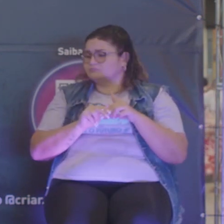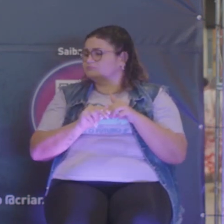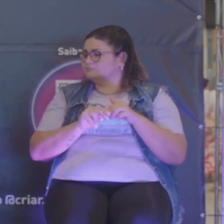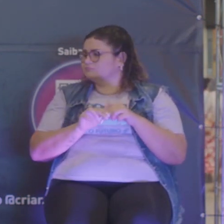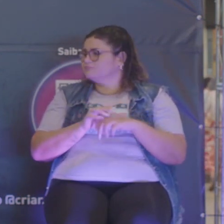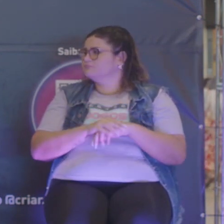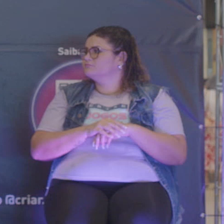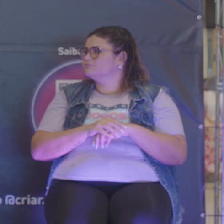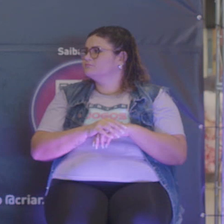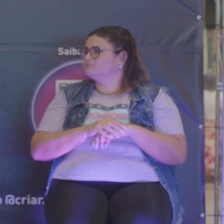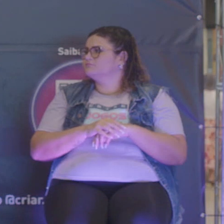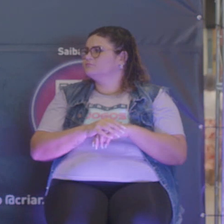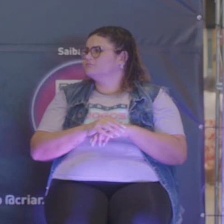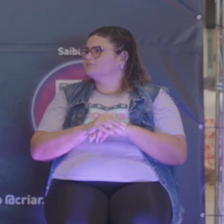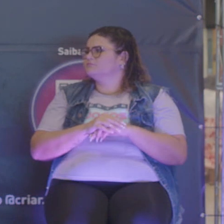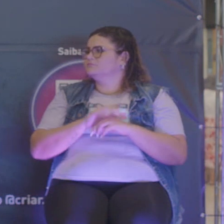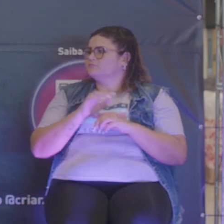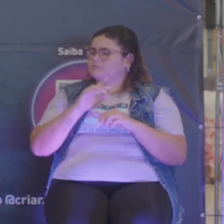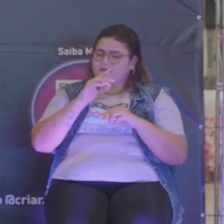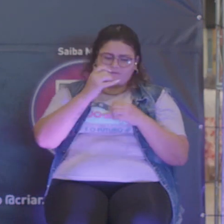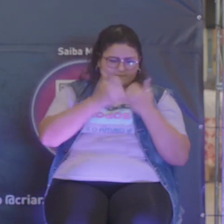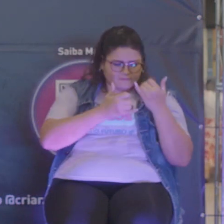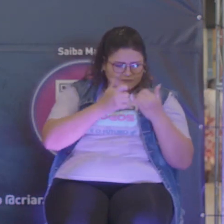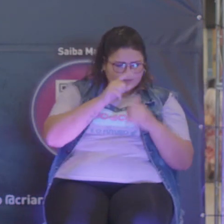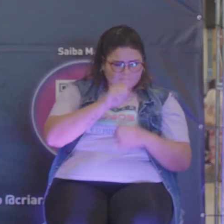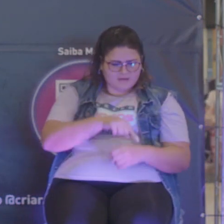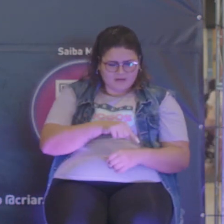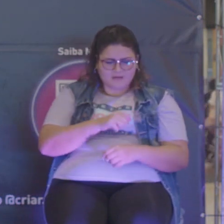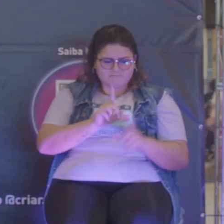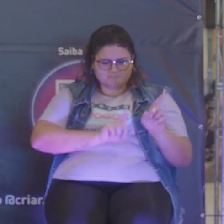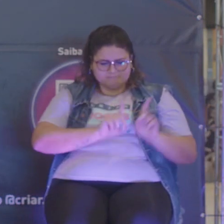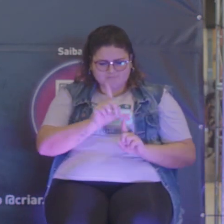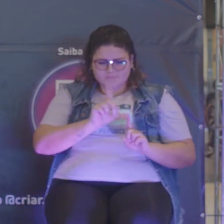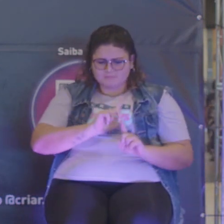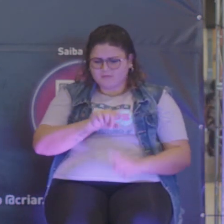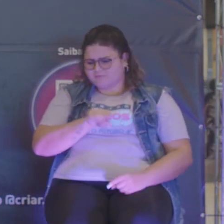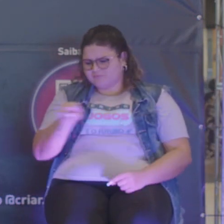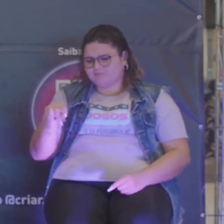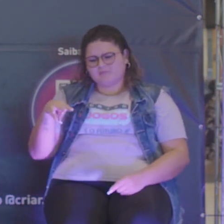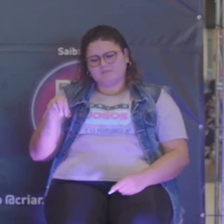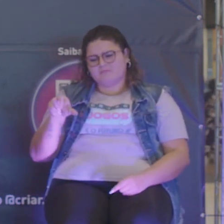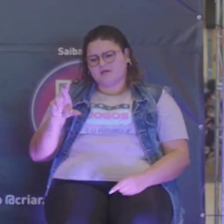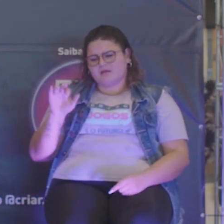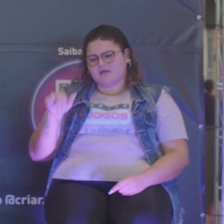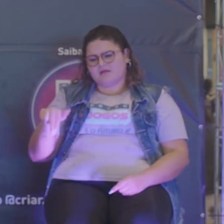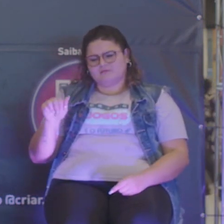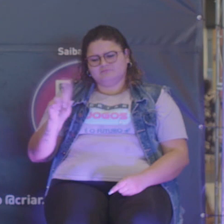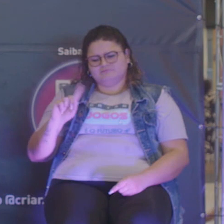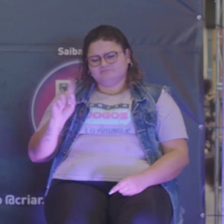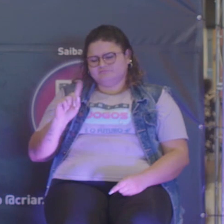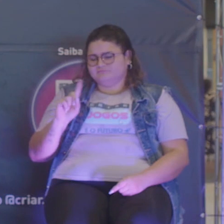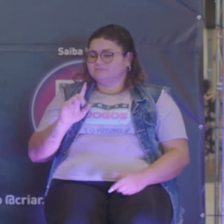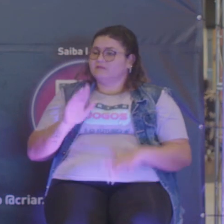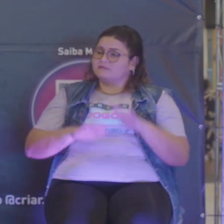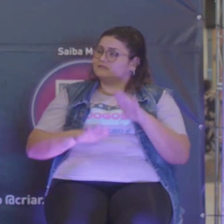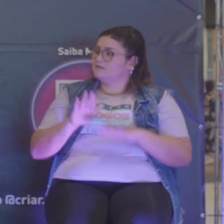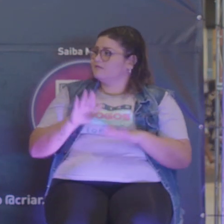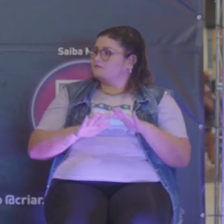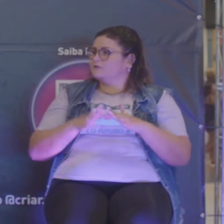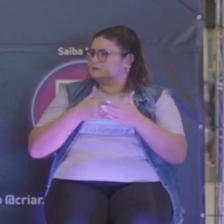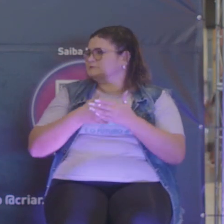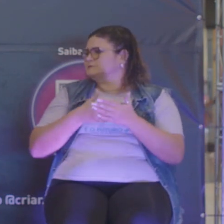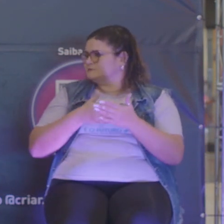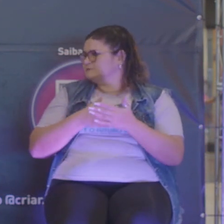família não ter tido isso de o videogame é só para os primos. Não é para Mariana. Se eu tivesse tido isso, talvez eu não estaria com essa